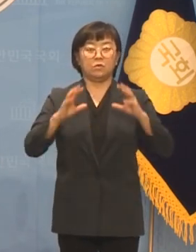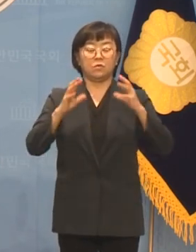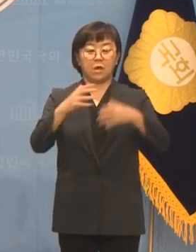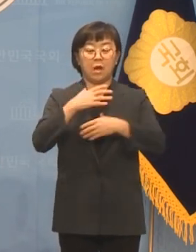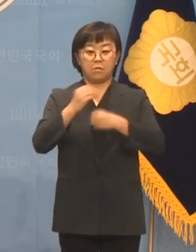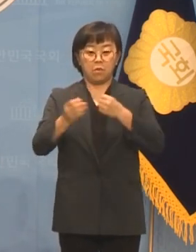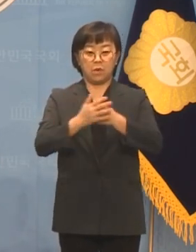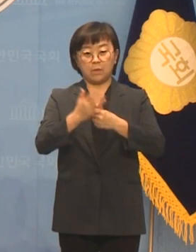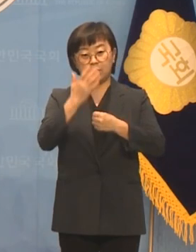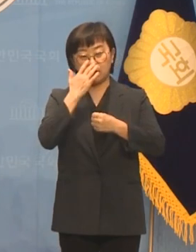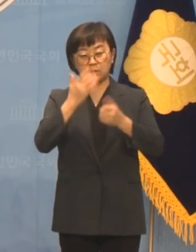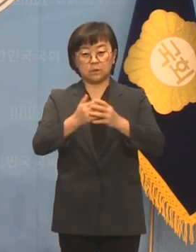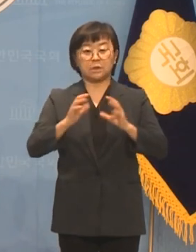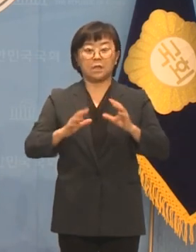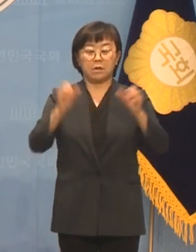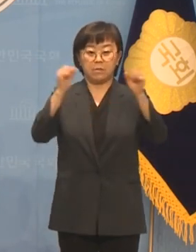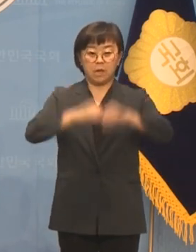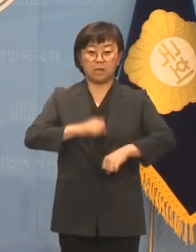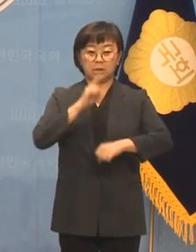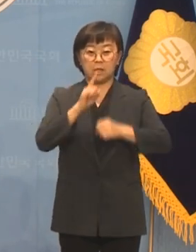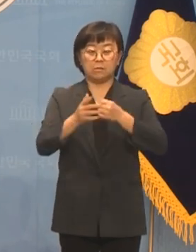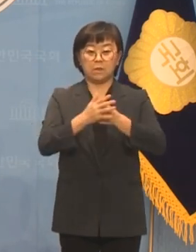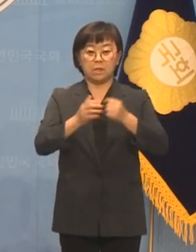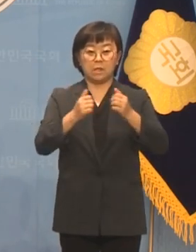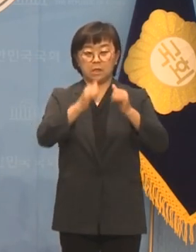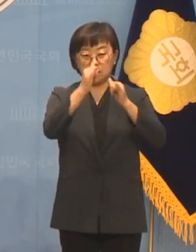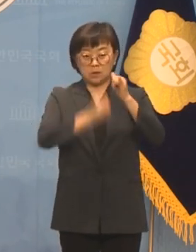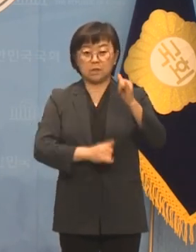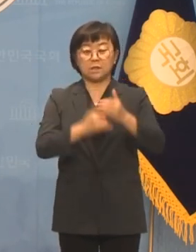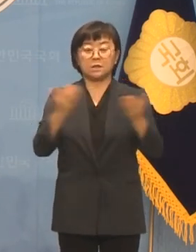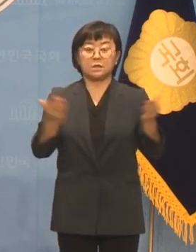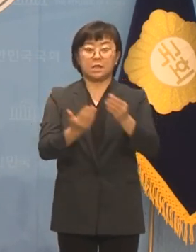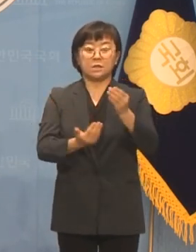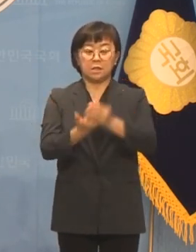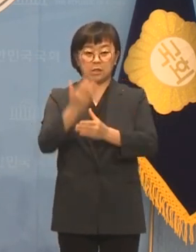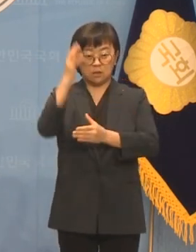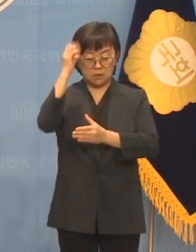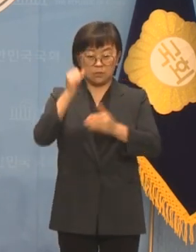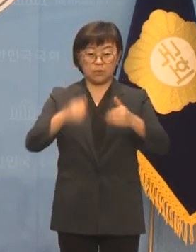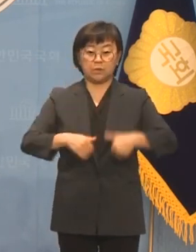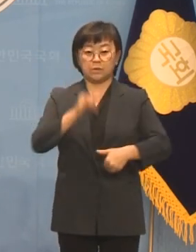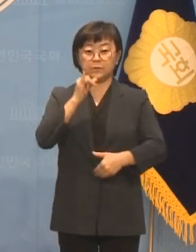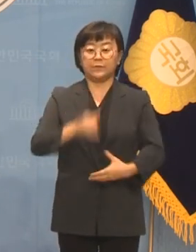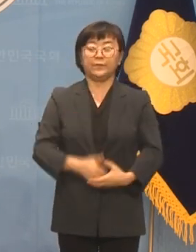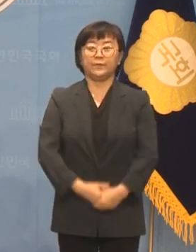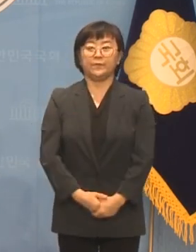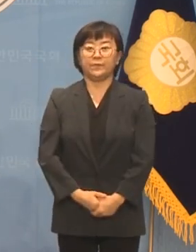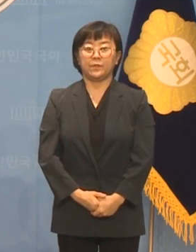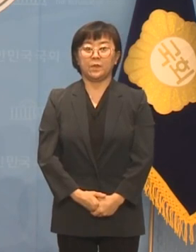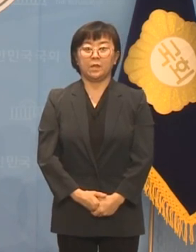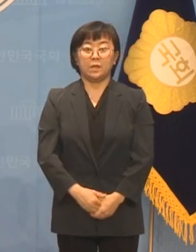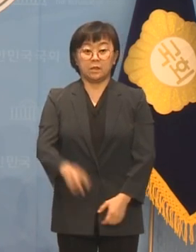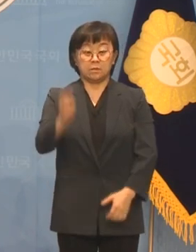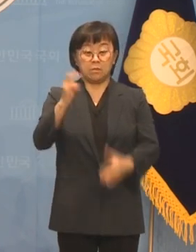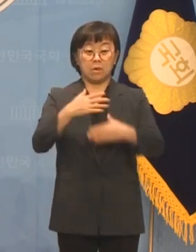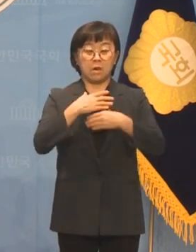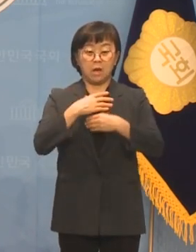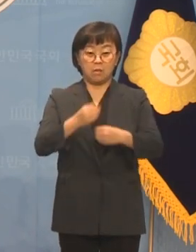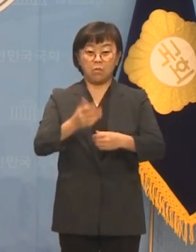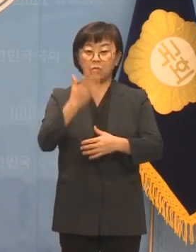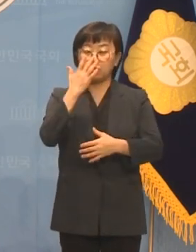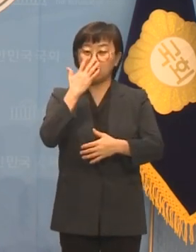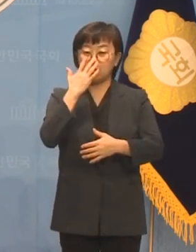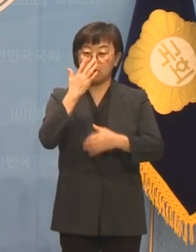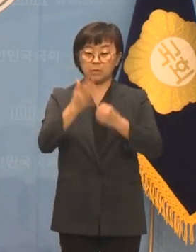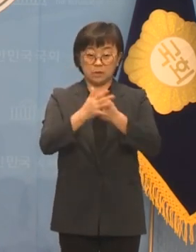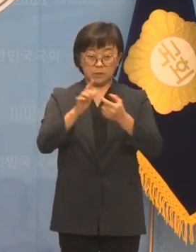둔하면 나라가 망한다는 역사적 사실일 어서 는 안됩니다 설마하는 안부 불감증이